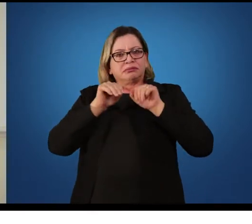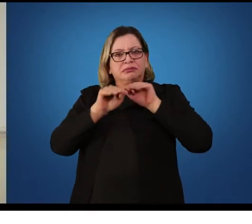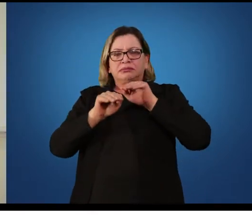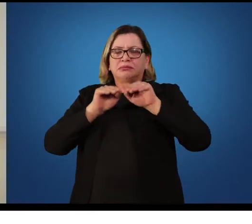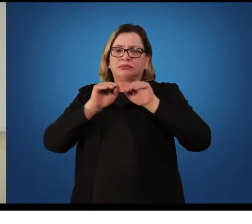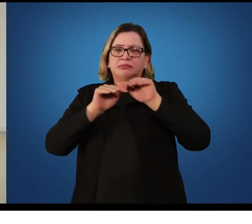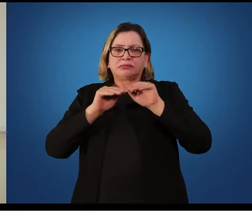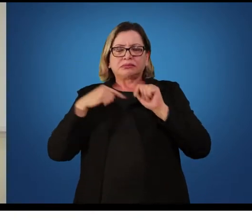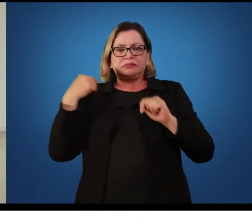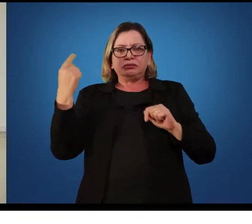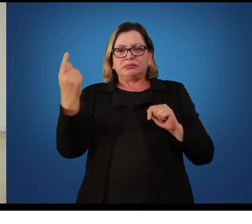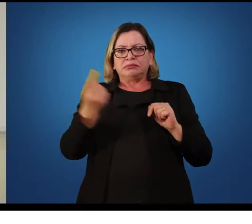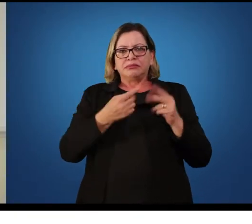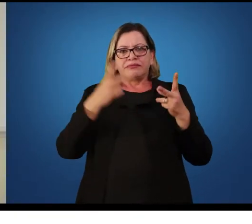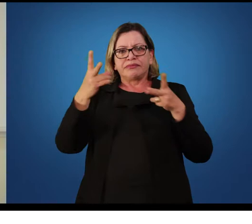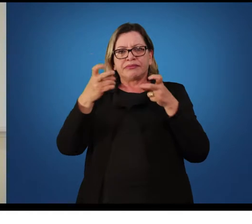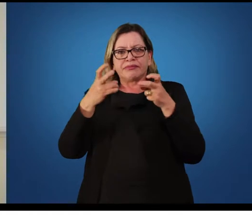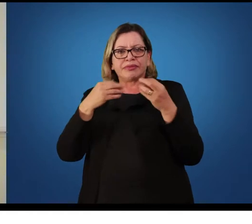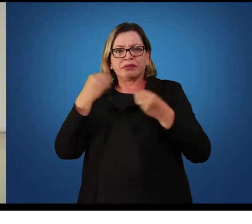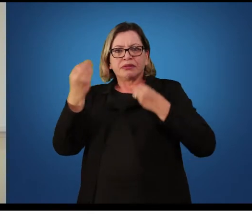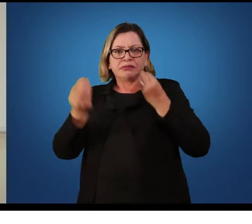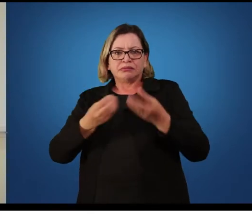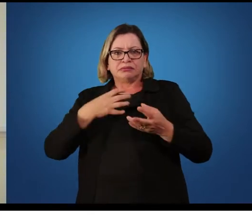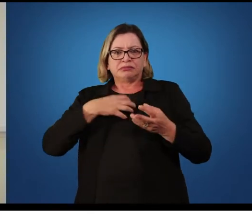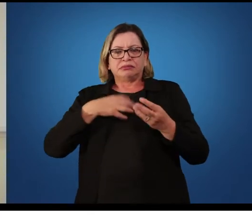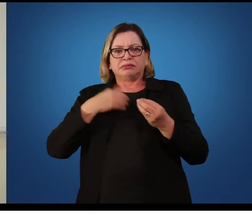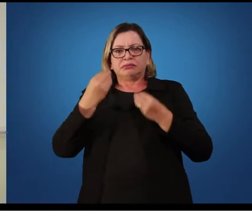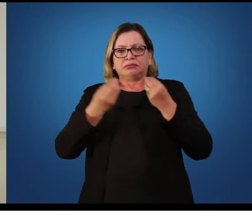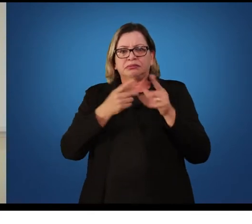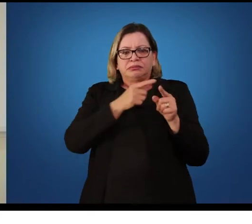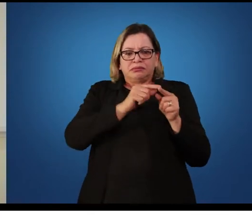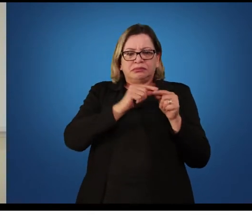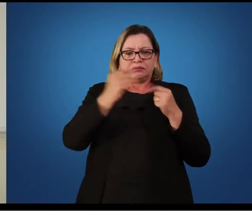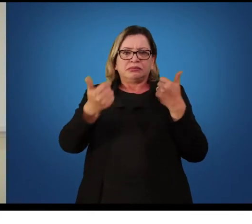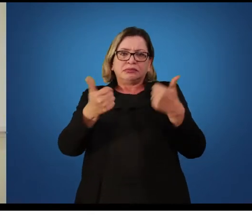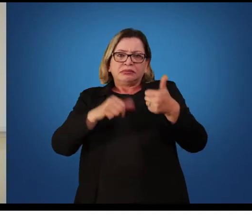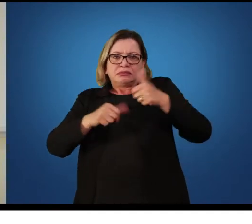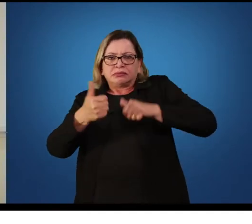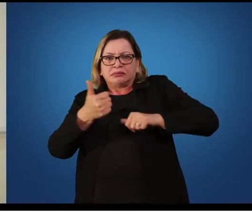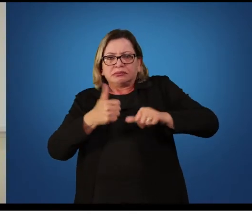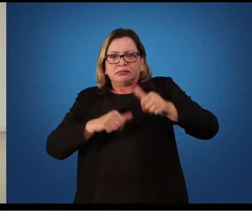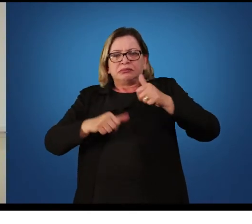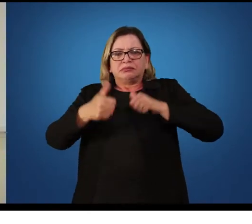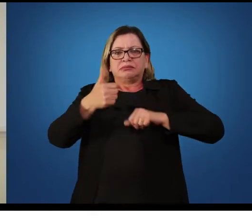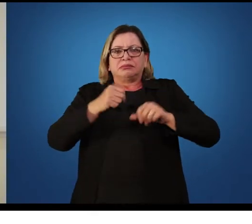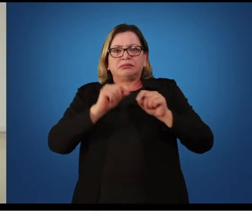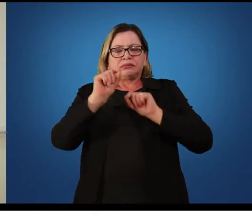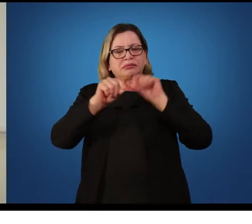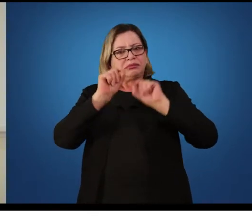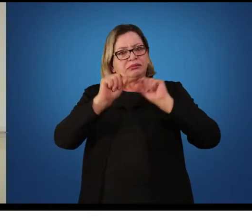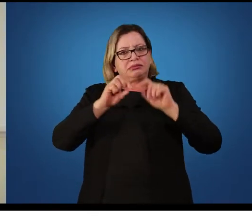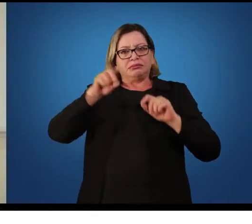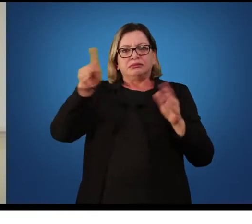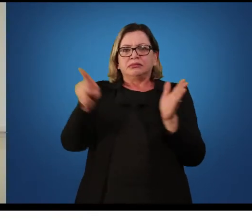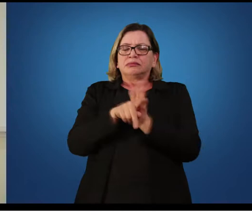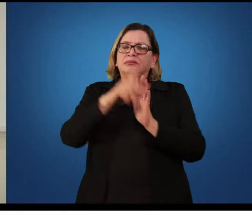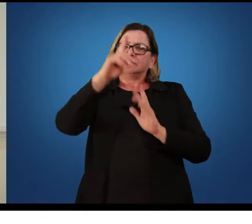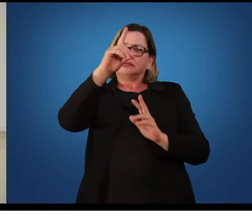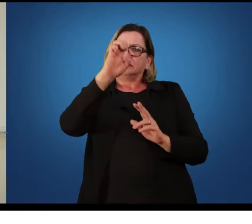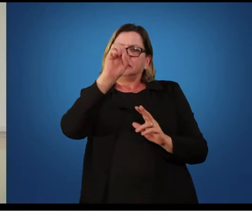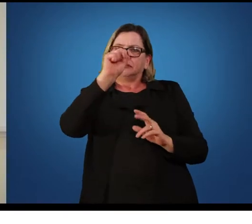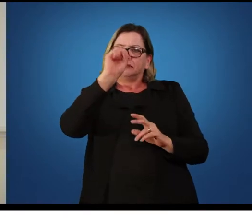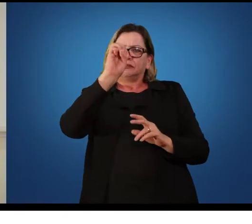A gente viu que a forma que a gente tem de mensurar a aprendizagem motora é por meio do desempenho e os